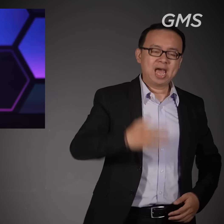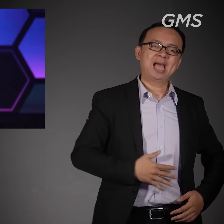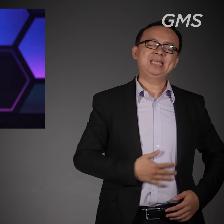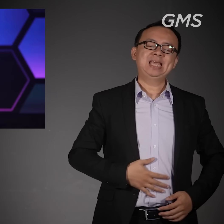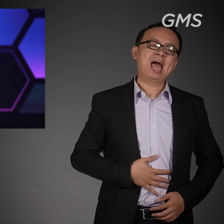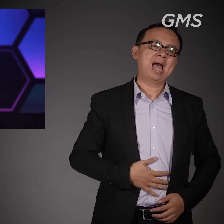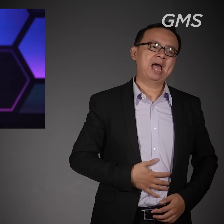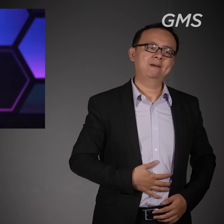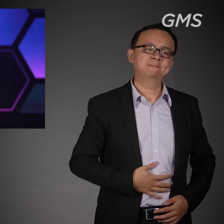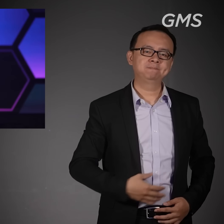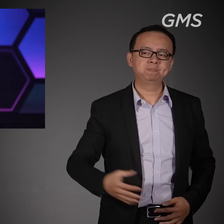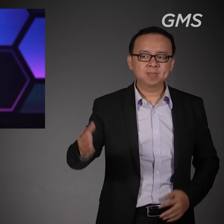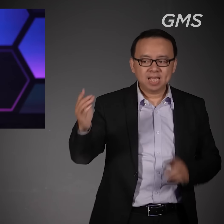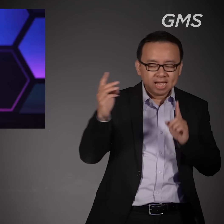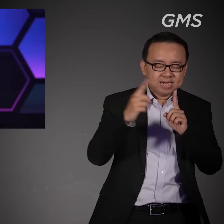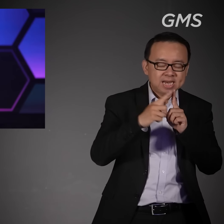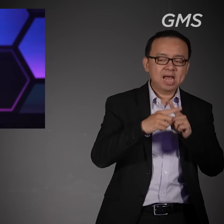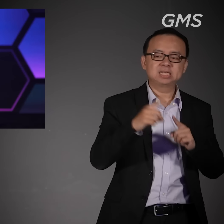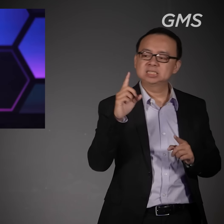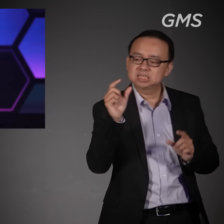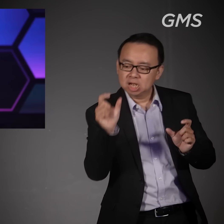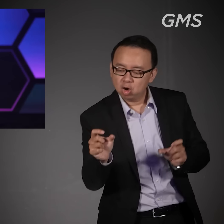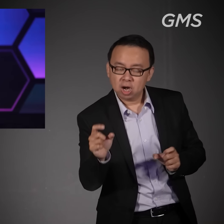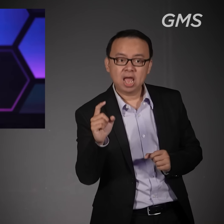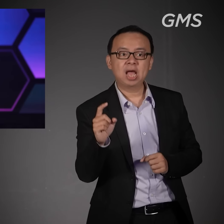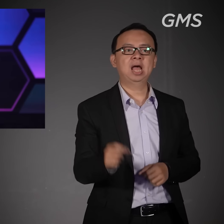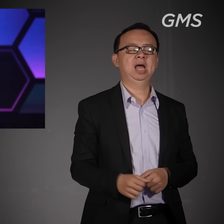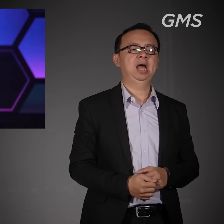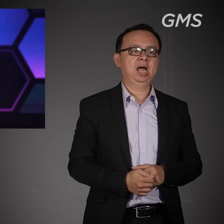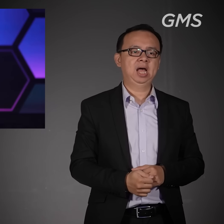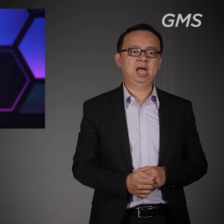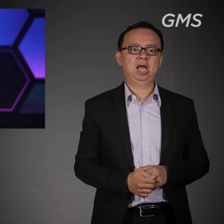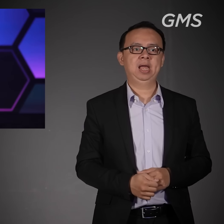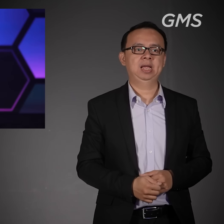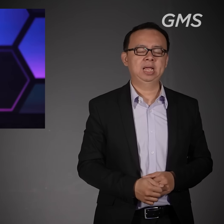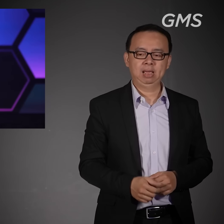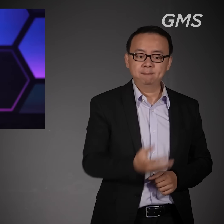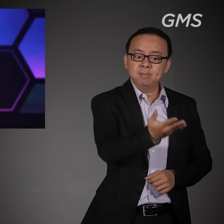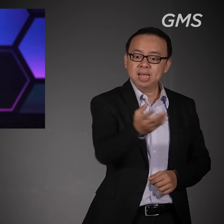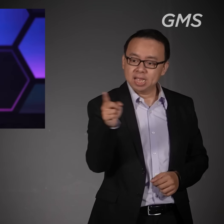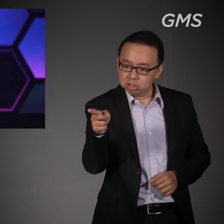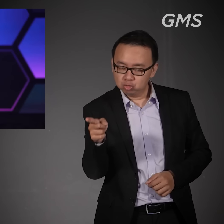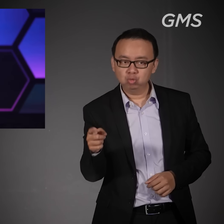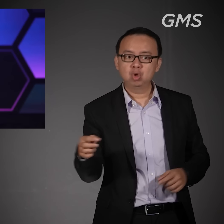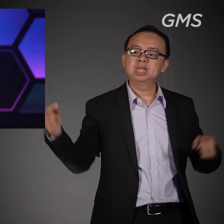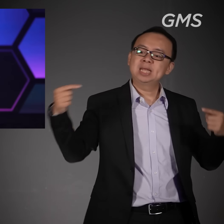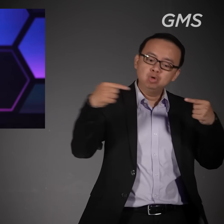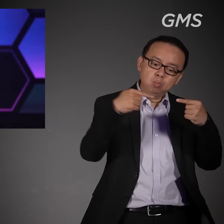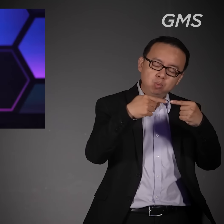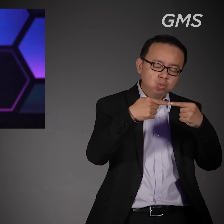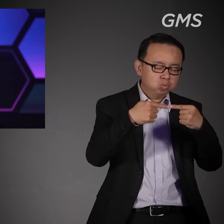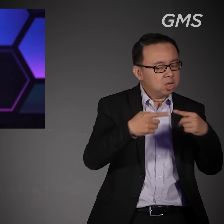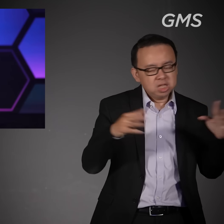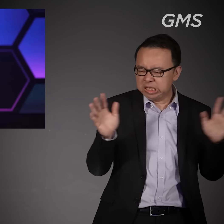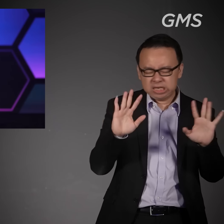seseorang, minimal seseorang kenal mereka. Mereka terhubungkan. Mereka tidak